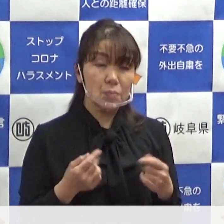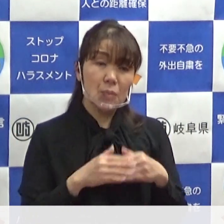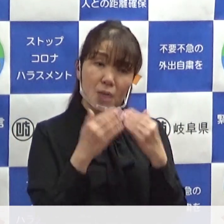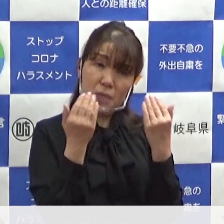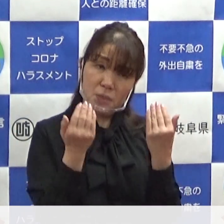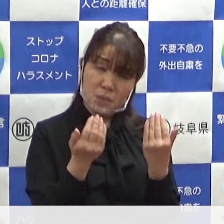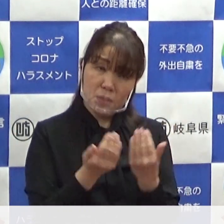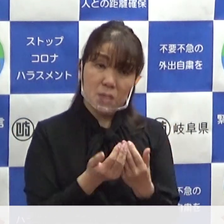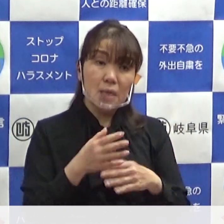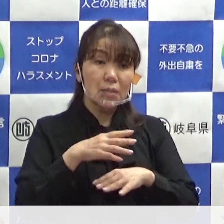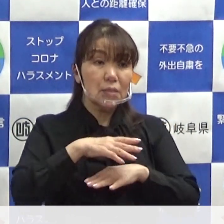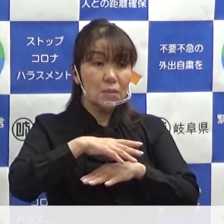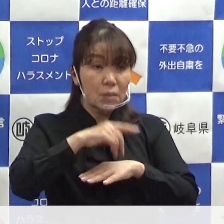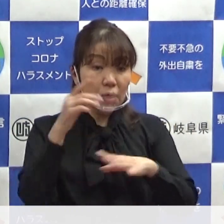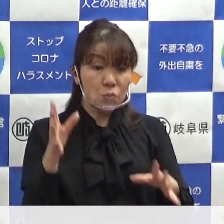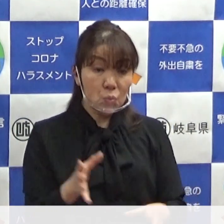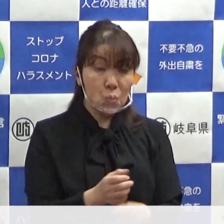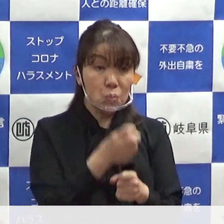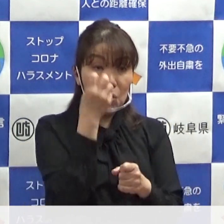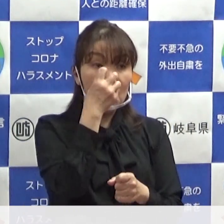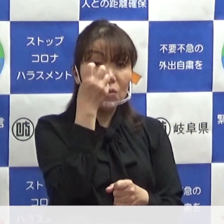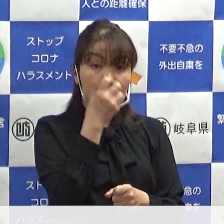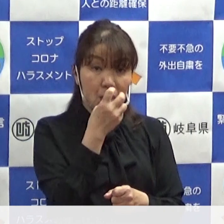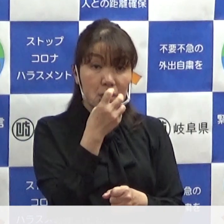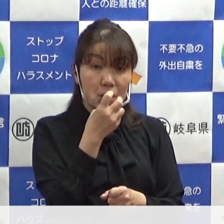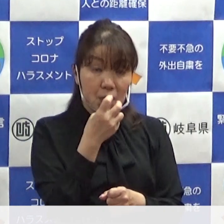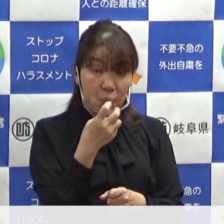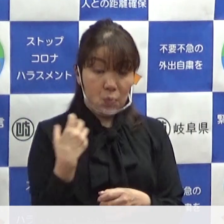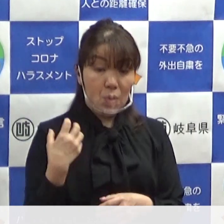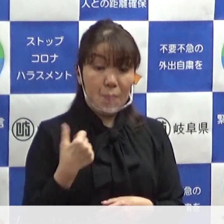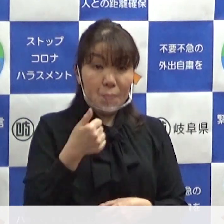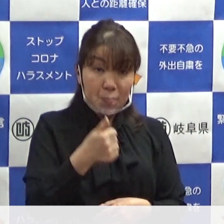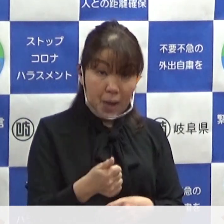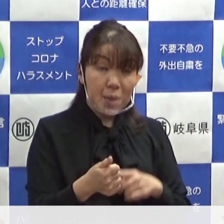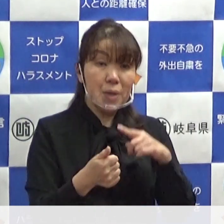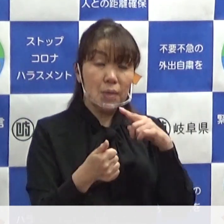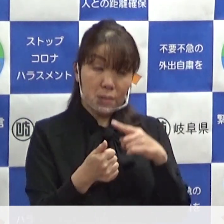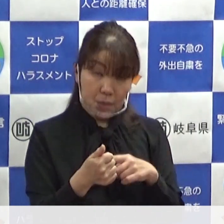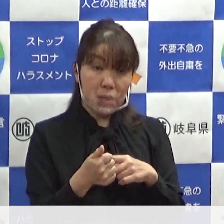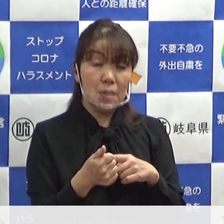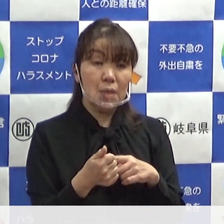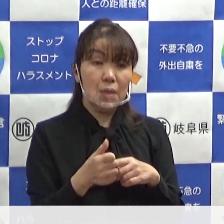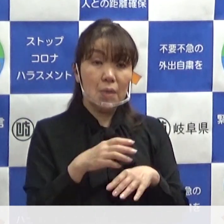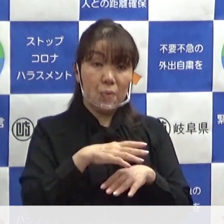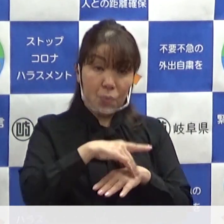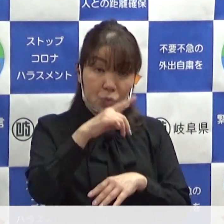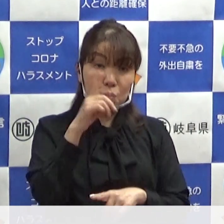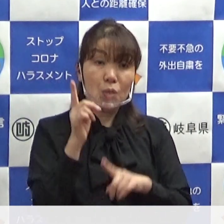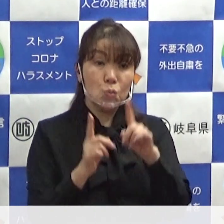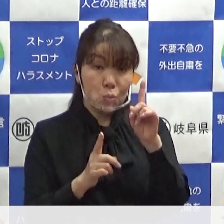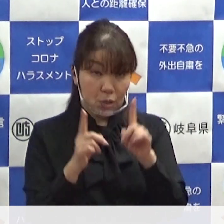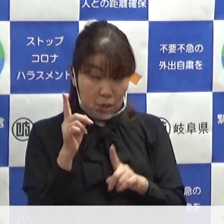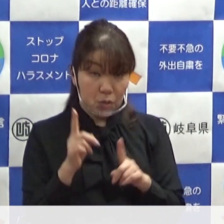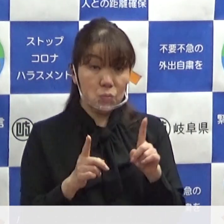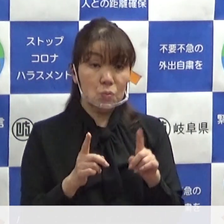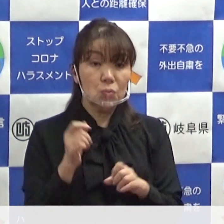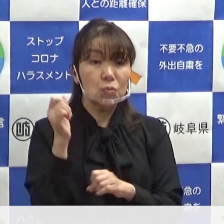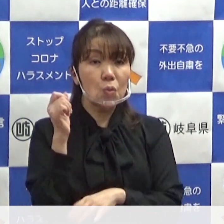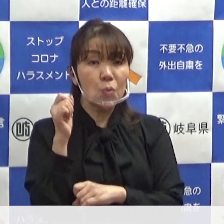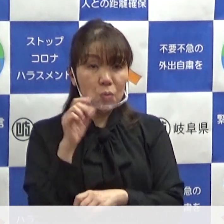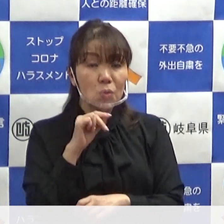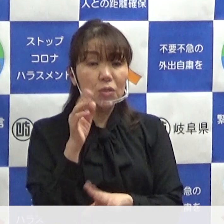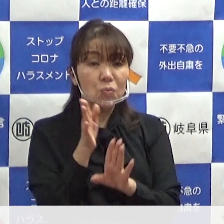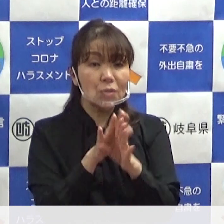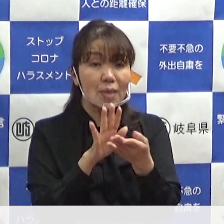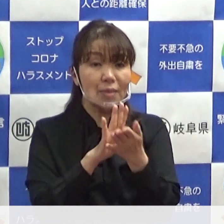体最初の総点検は、まあ、着任をして、まずはとにかく、そもそも岐阜県政が